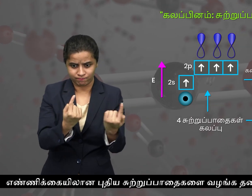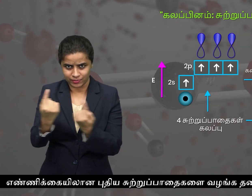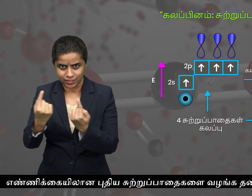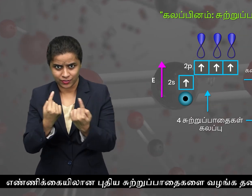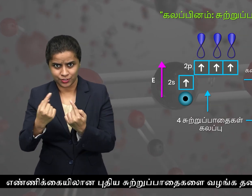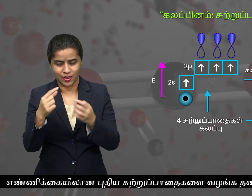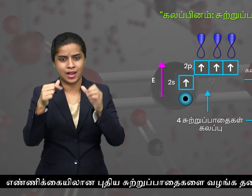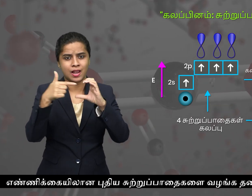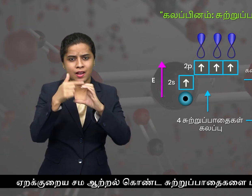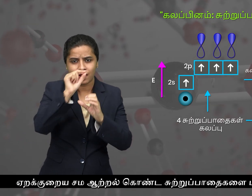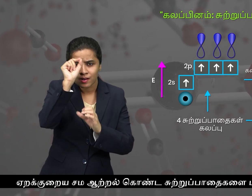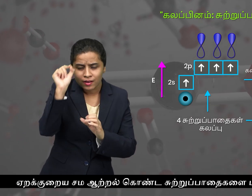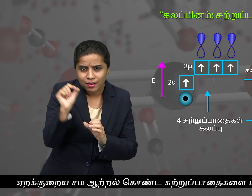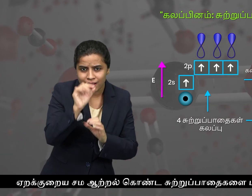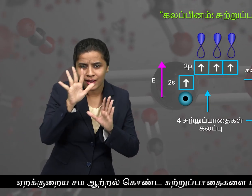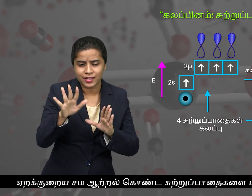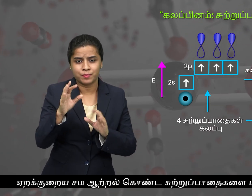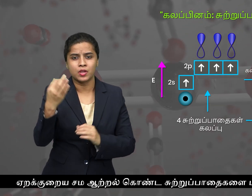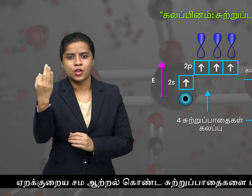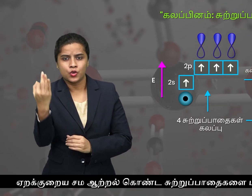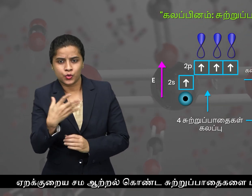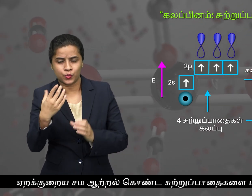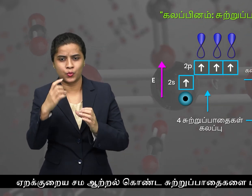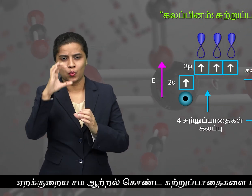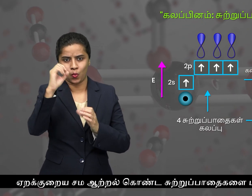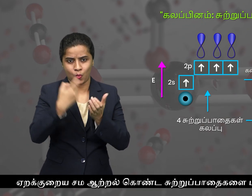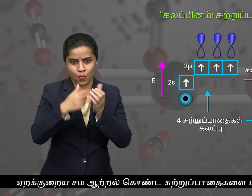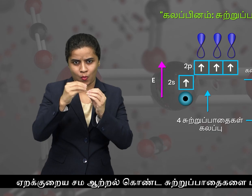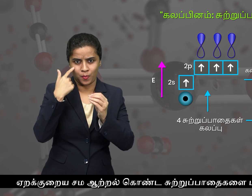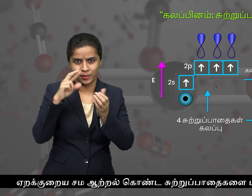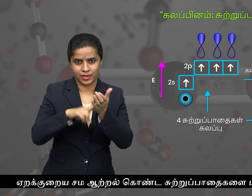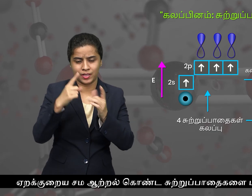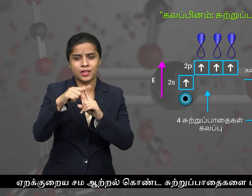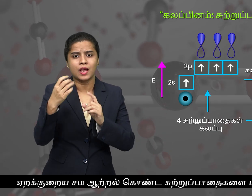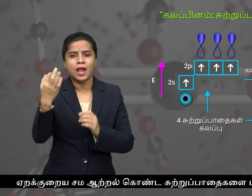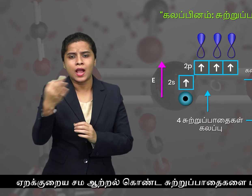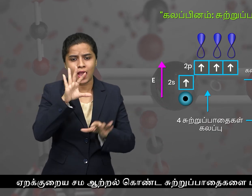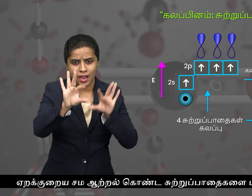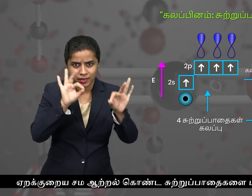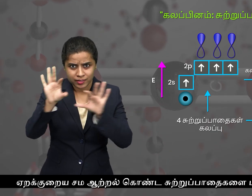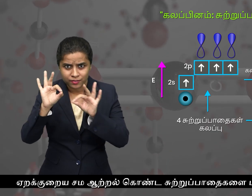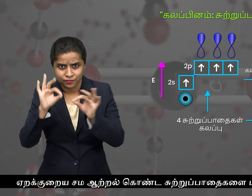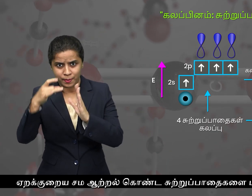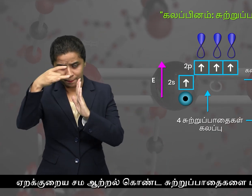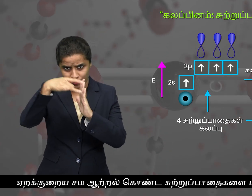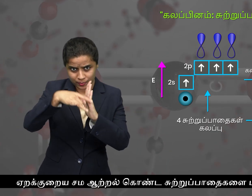தனிப்பட்ட அணுக்களில் ஏறக்குறைய சம ஆற்றல் கொண்ட சுற்றுப்பாதைகளை மறுபகிர்வு செய்வது